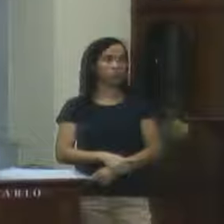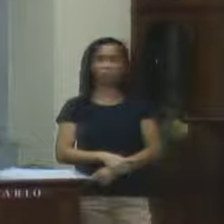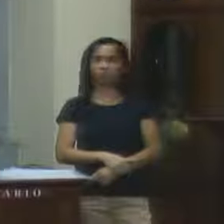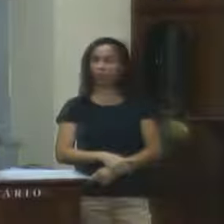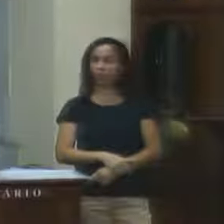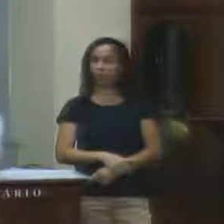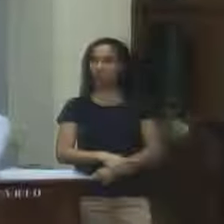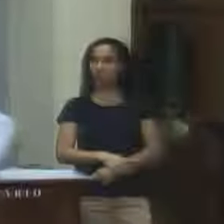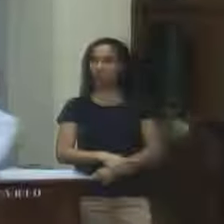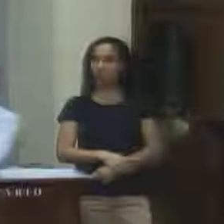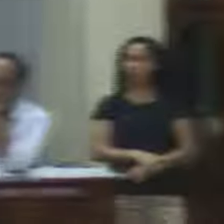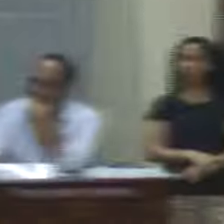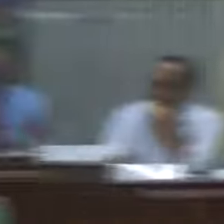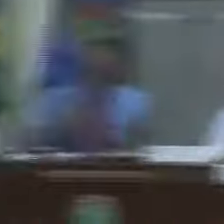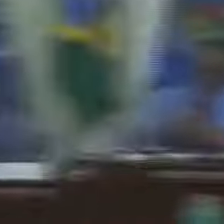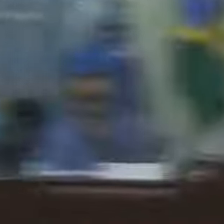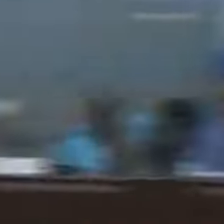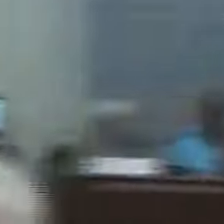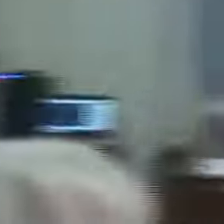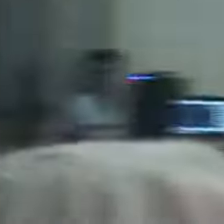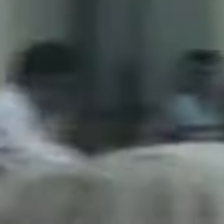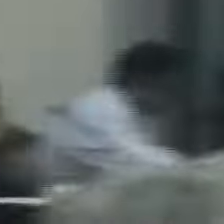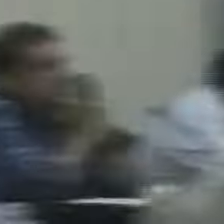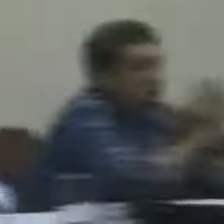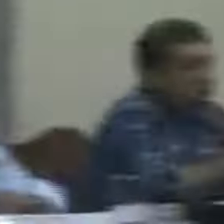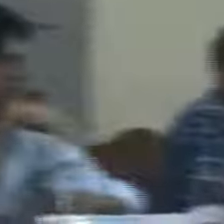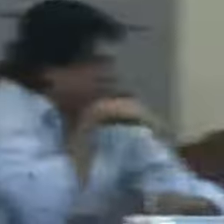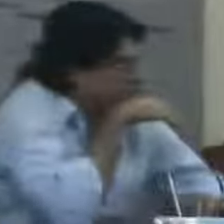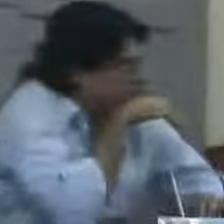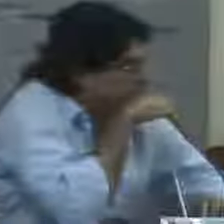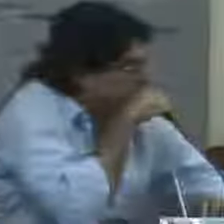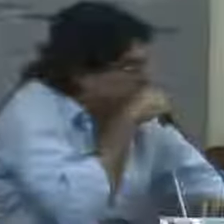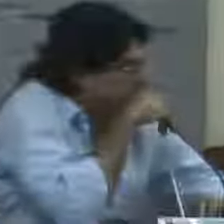Respondido, vereador? Ou não? Não, presidente,